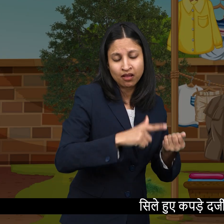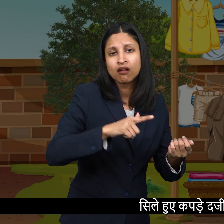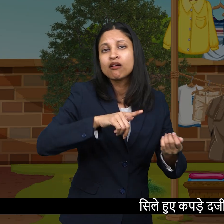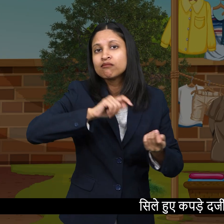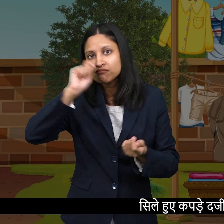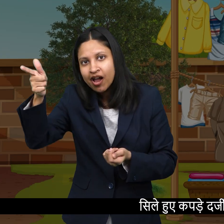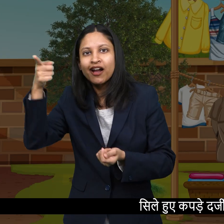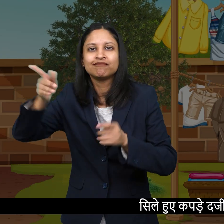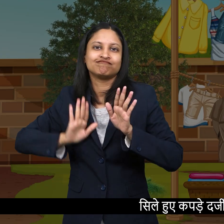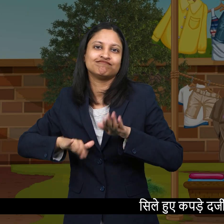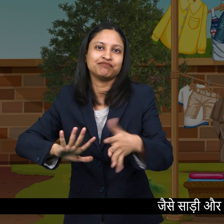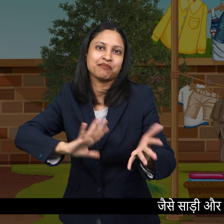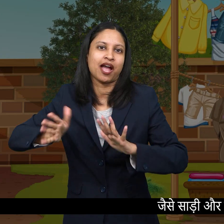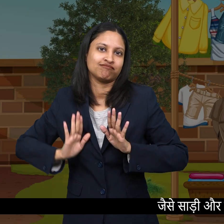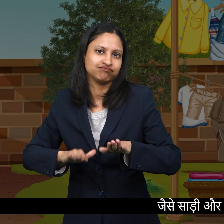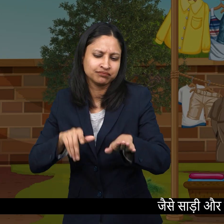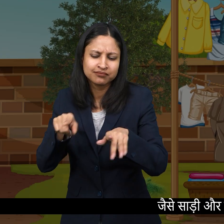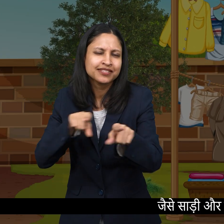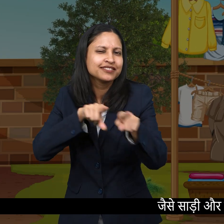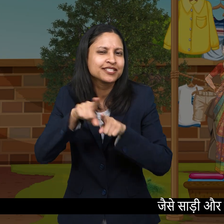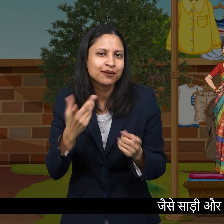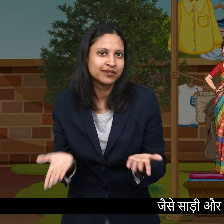द्वारा बनाए जाते हैं, जैसे साड़ी और विशेष पोशाकें।